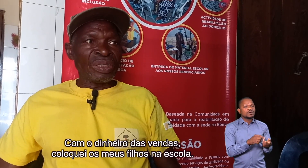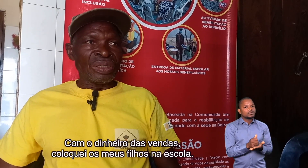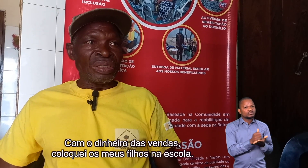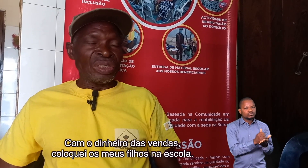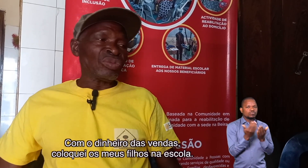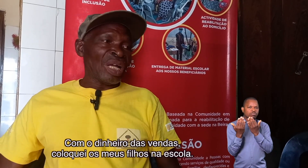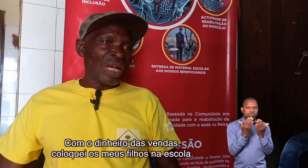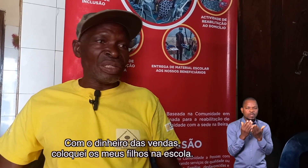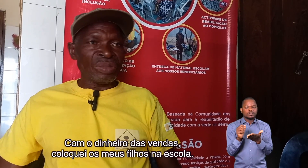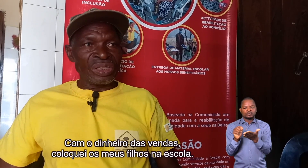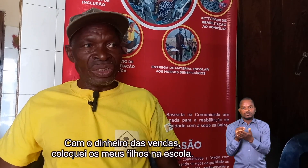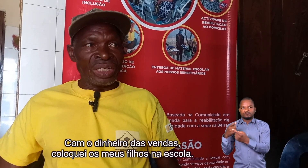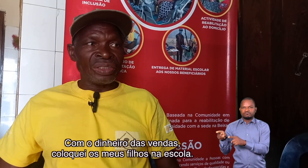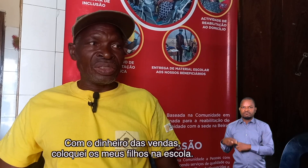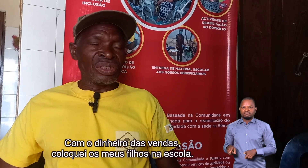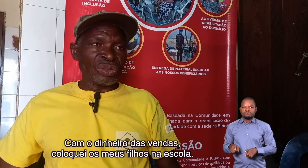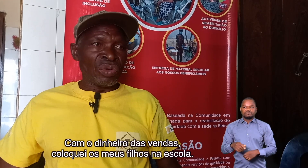de estudar as minhas crianças na escola.